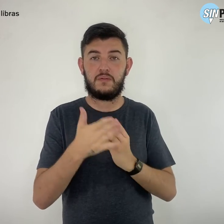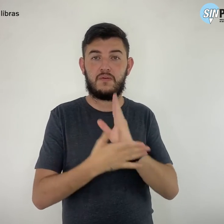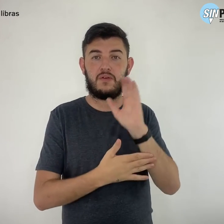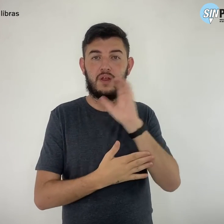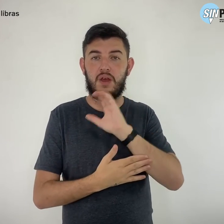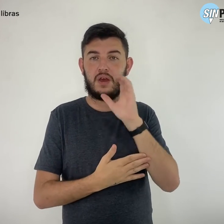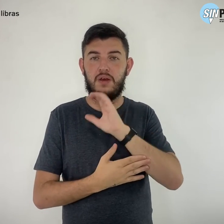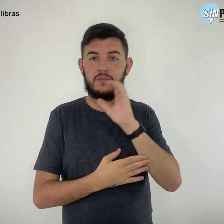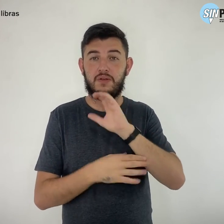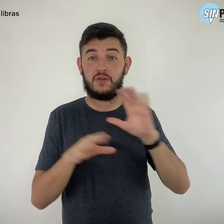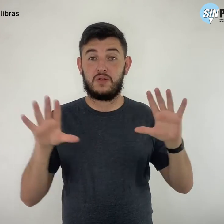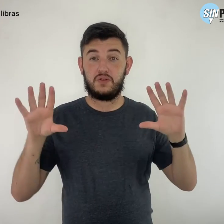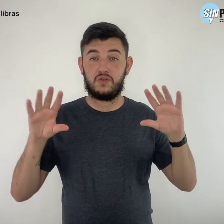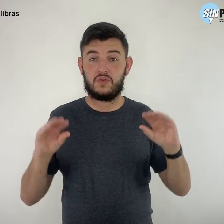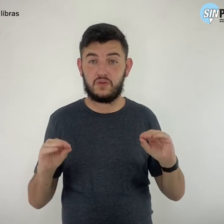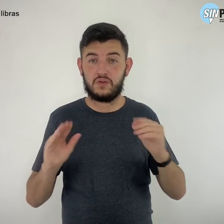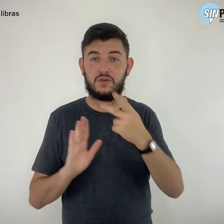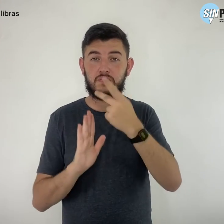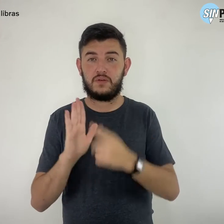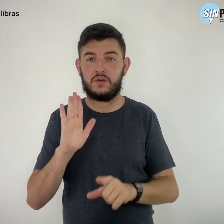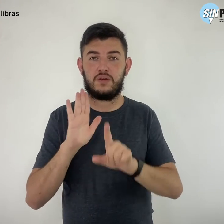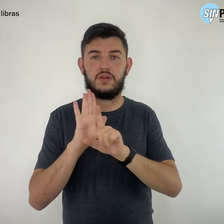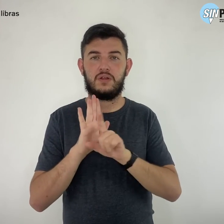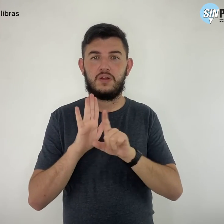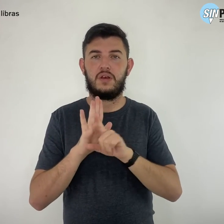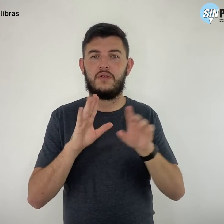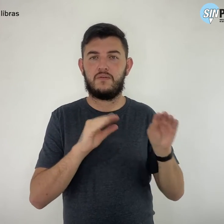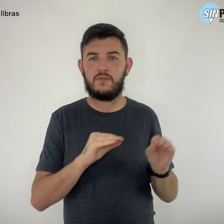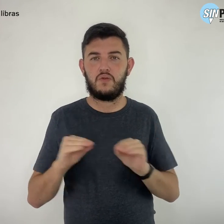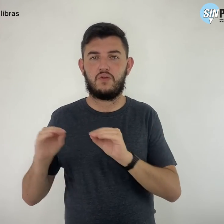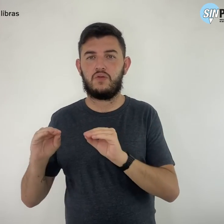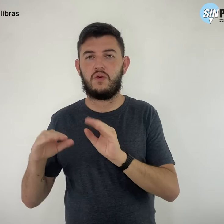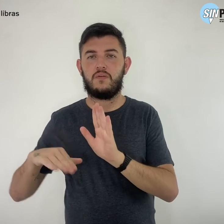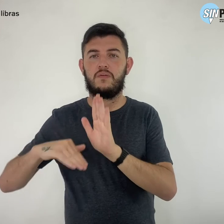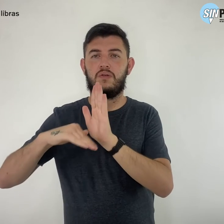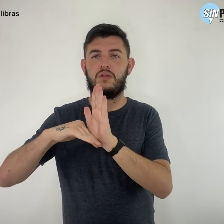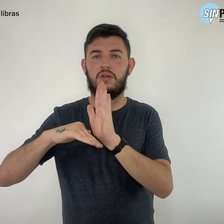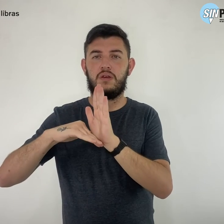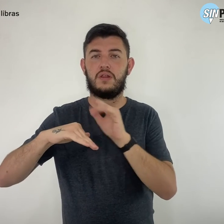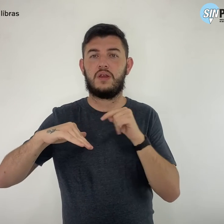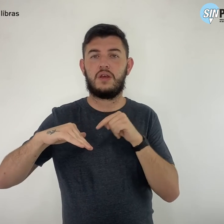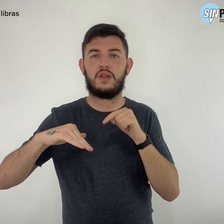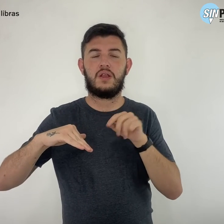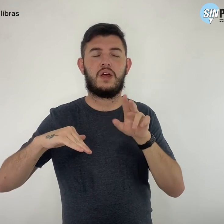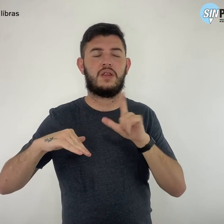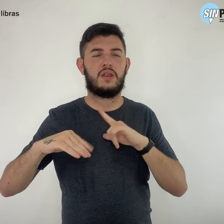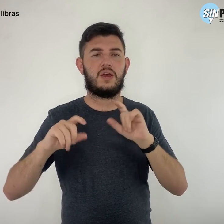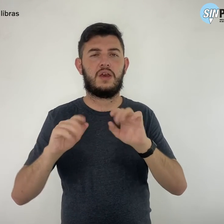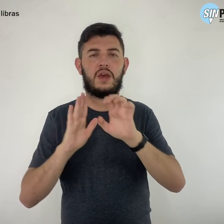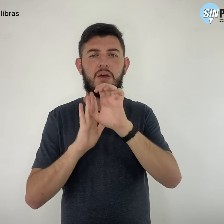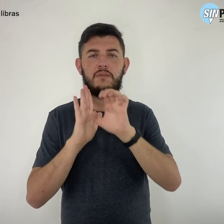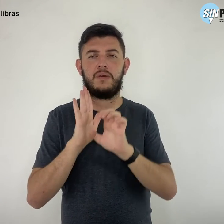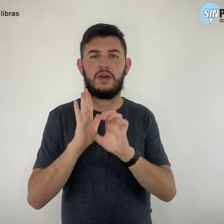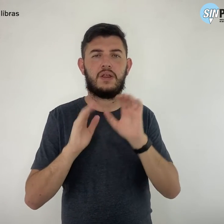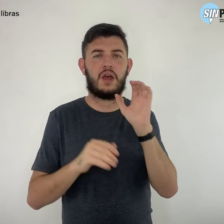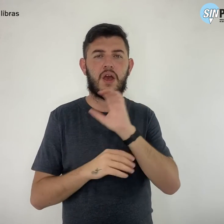o PL já foi enviado ao Senado Federal e seguiu com uma série de emendas para acelerar